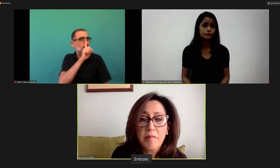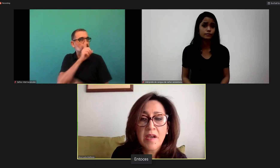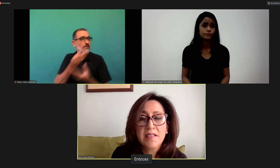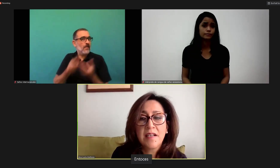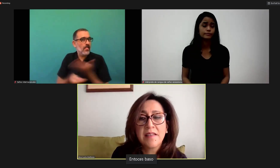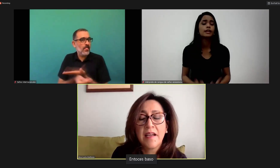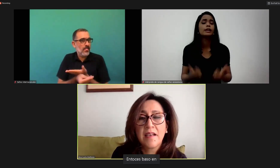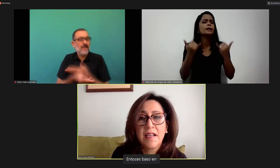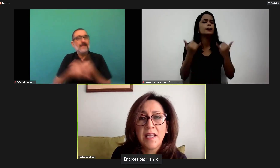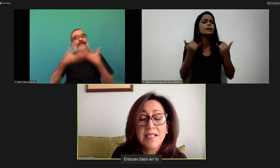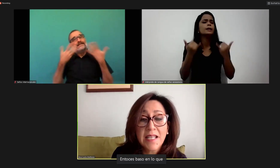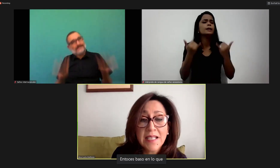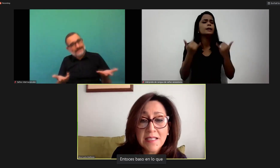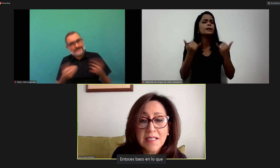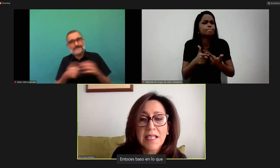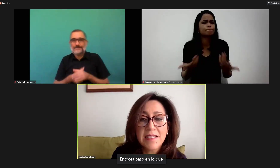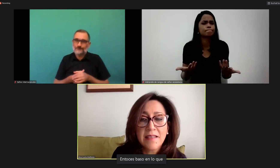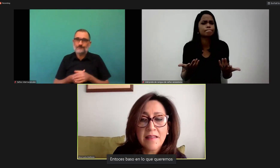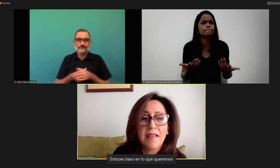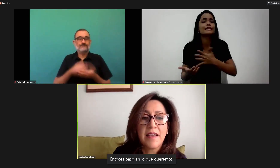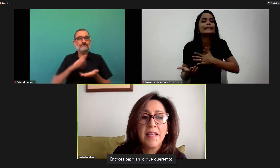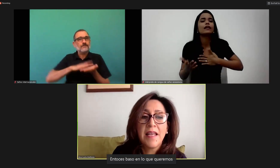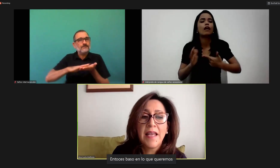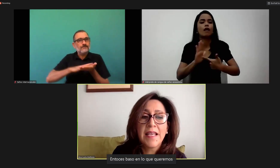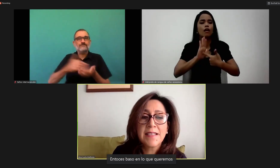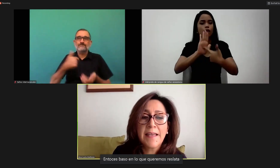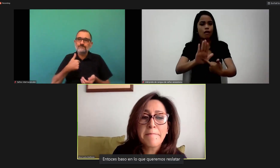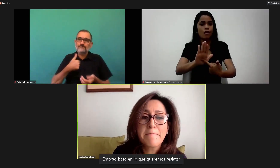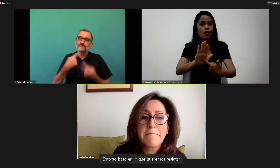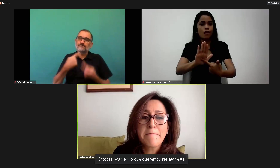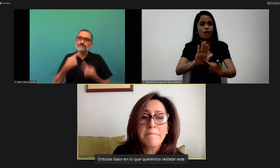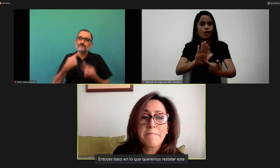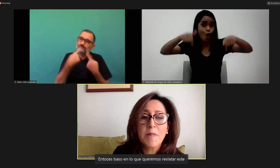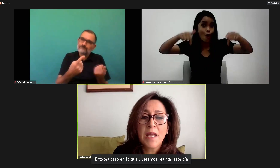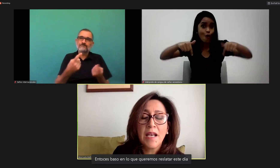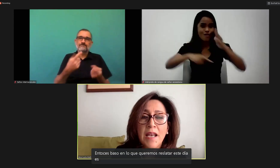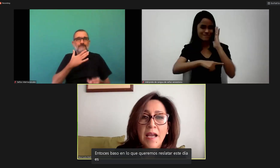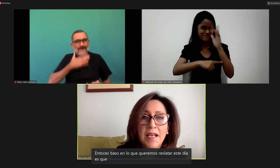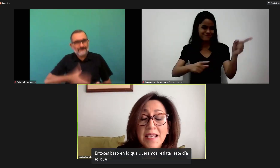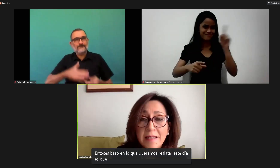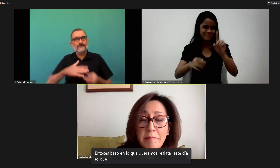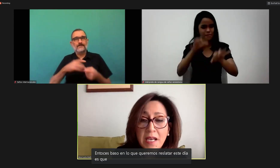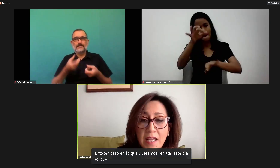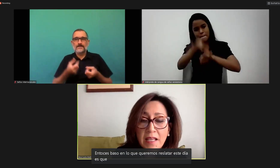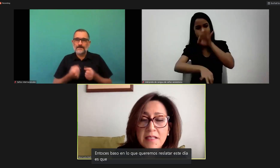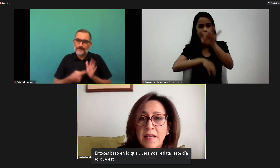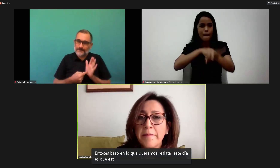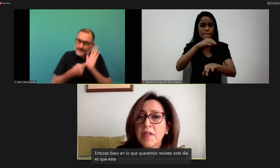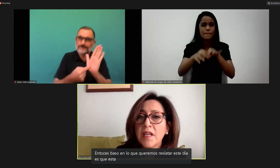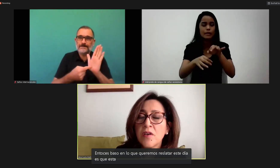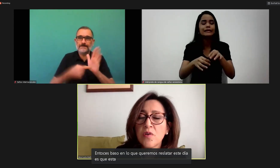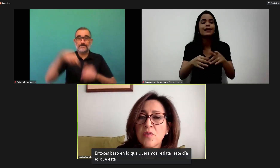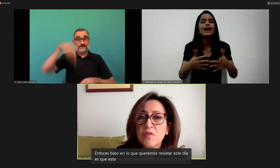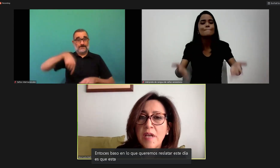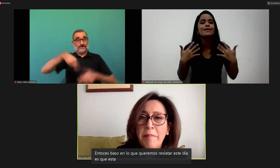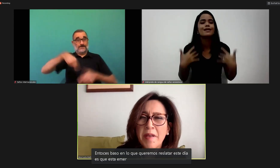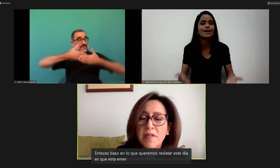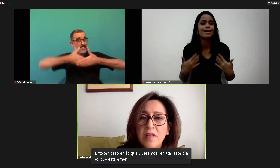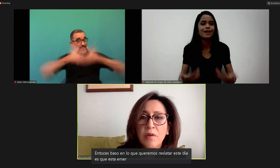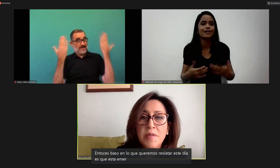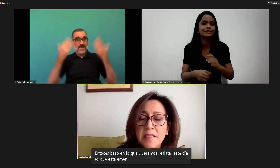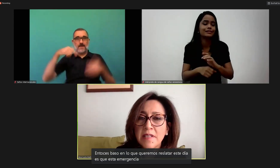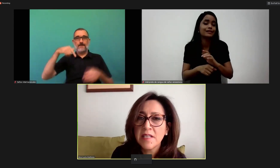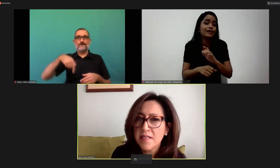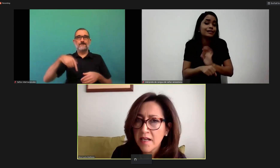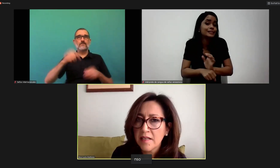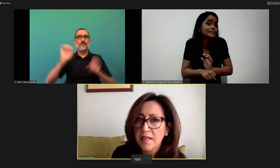nosotros queremos también resaltar este día es que esta emergencia nos ha